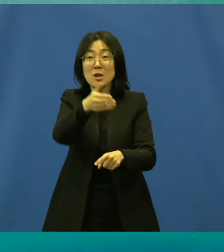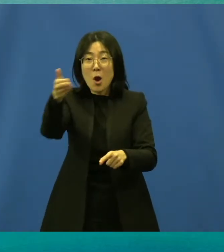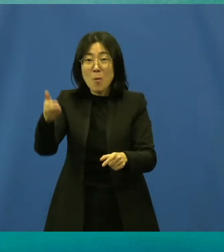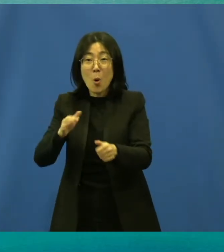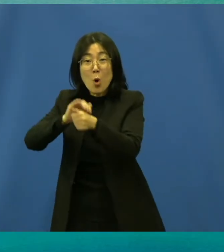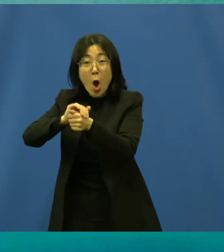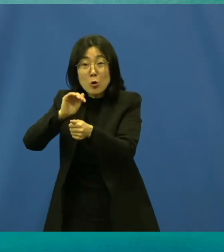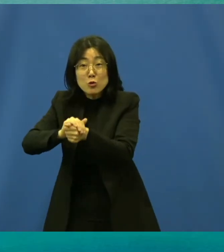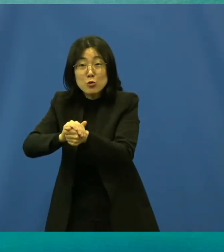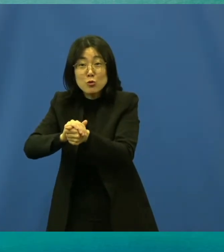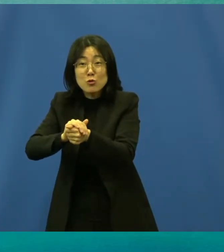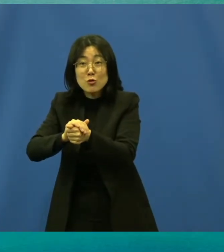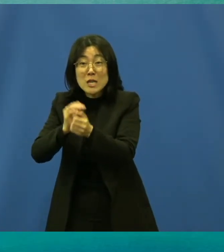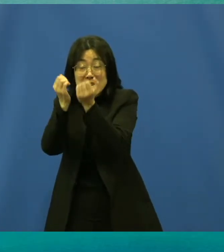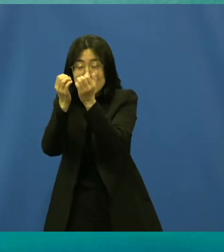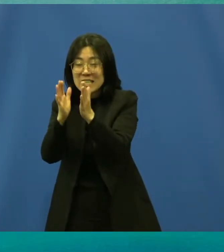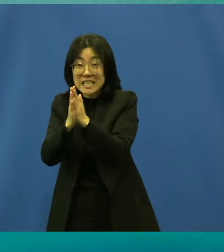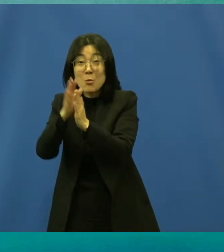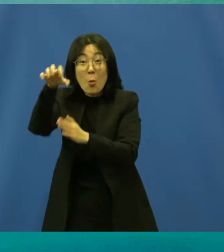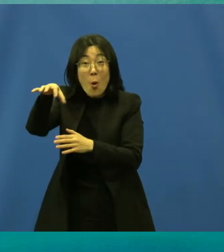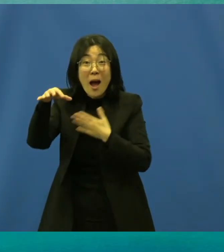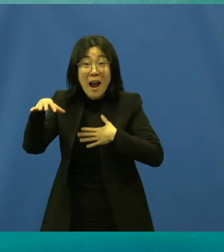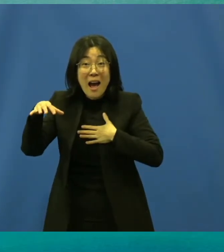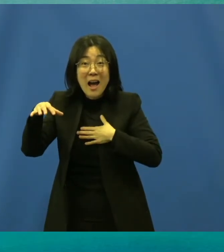아니고 뱃속 수양관입니다.